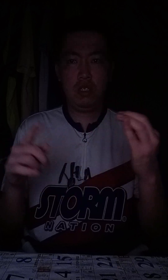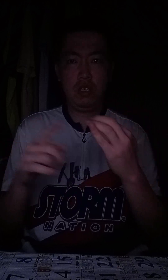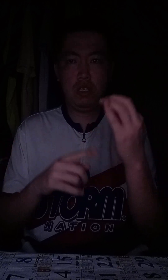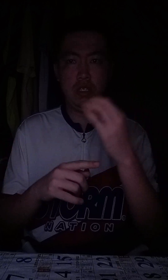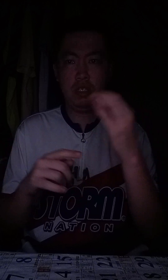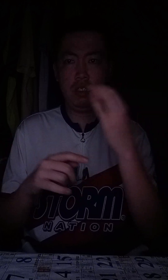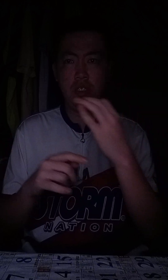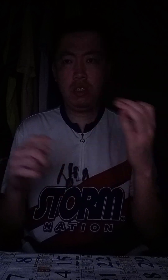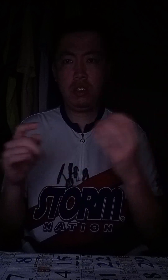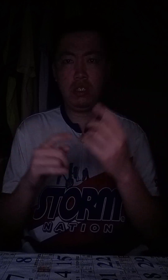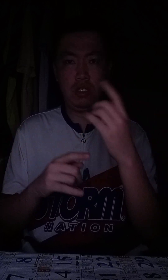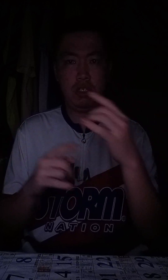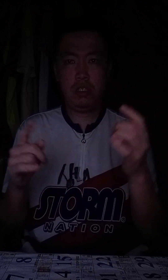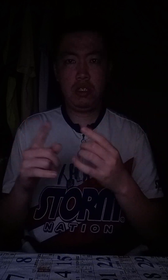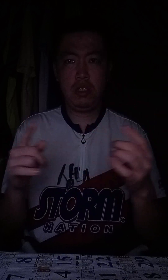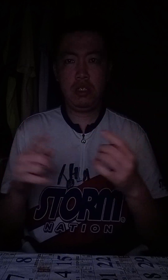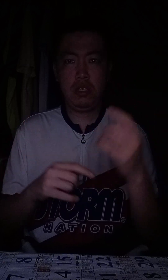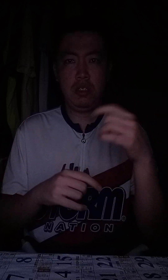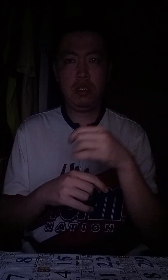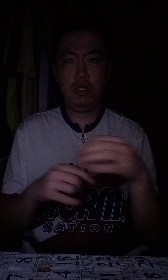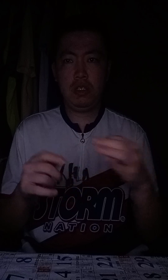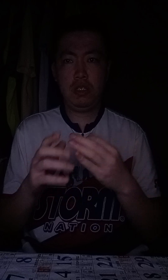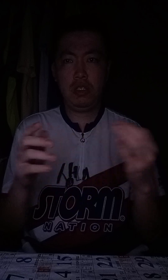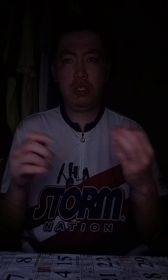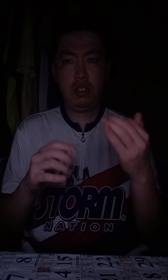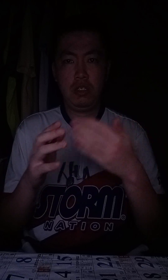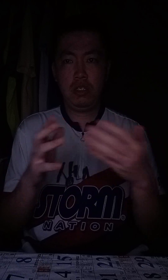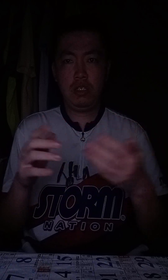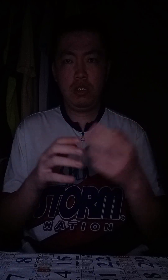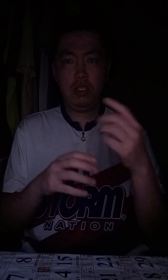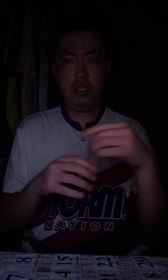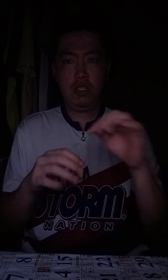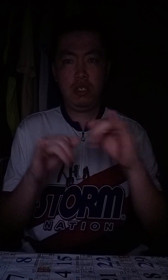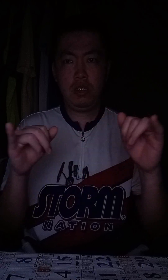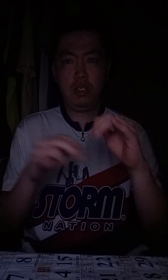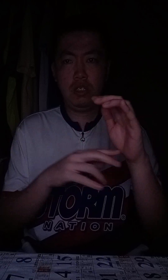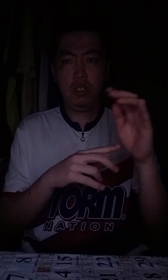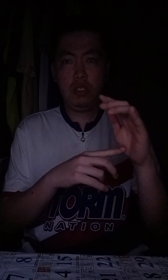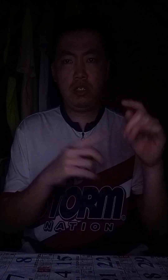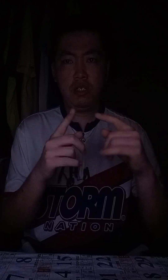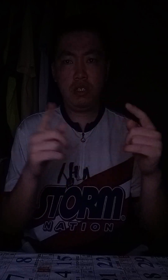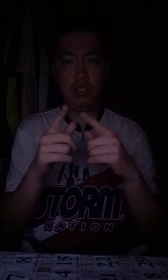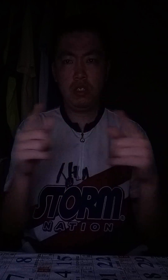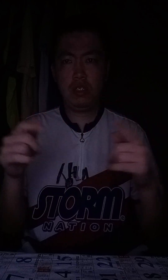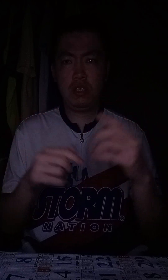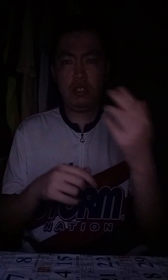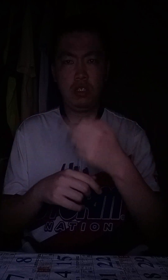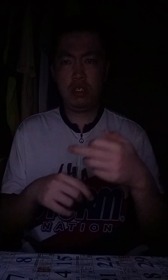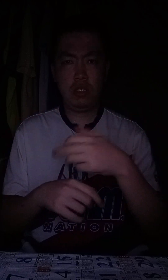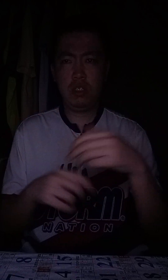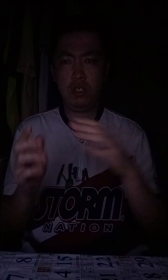중입니다. 결국 보상을 둘러싼 갈등은 재판으로 이어지고 해결까지는 오랜 시간이 걸릴